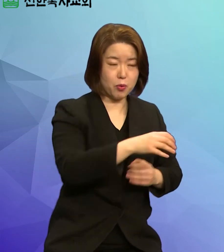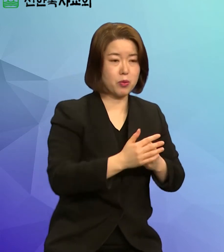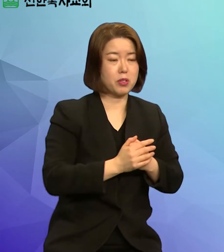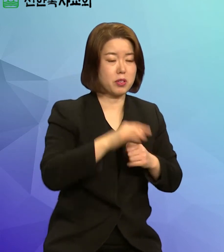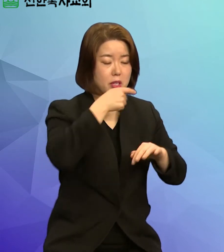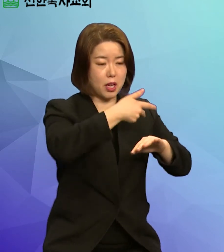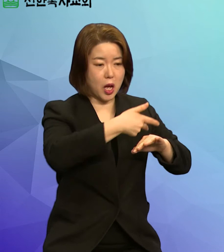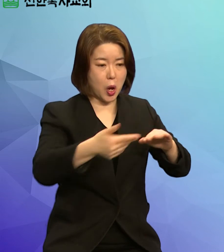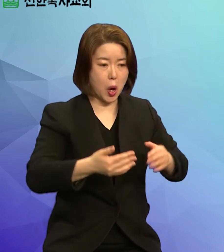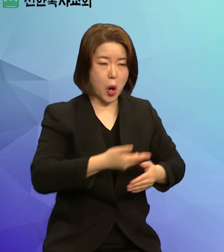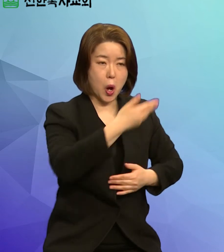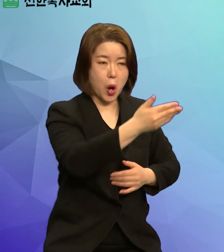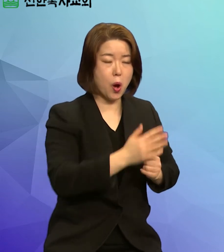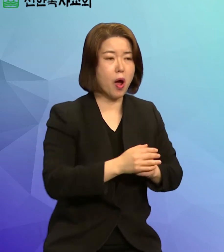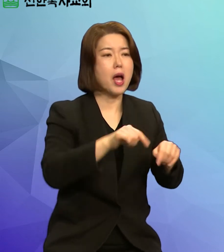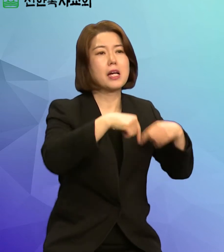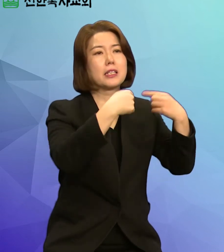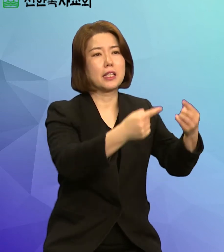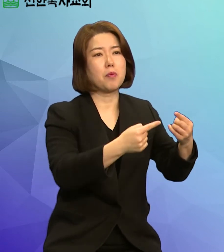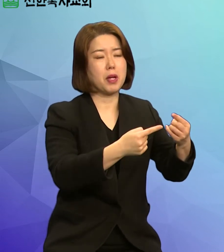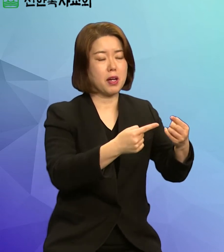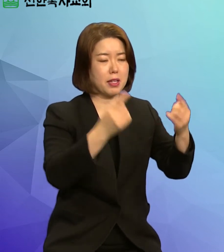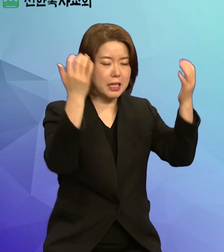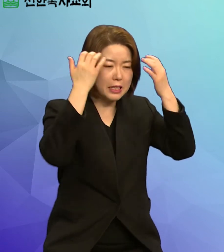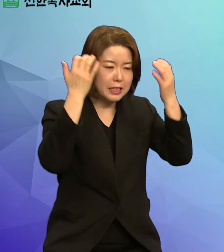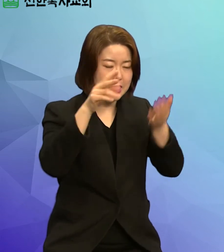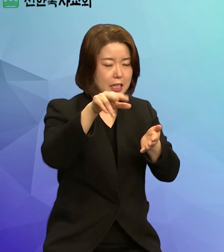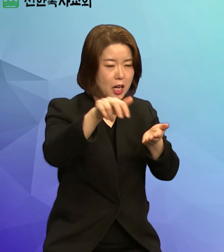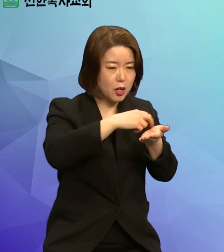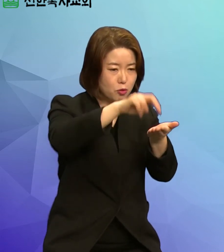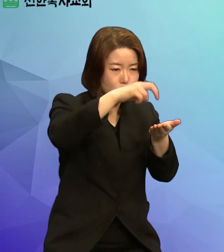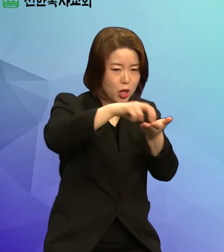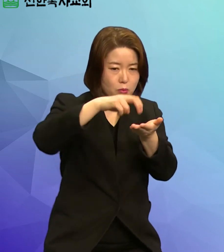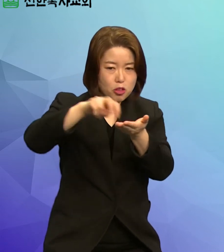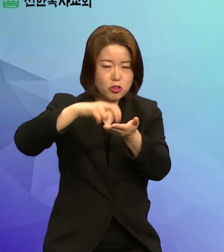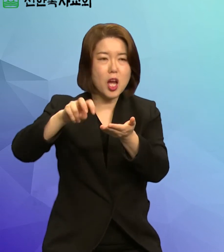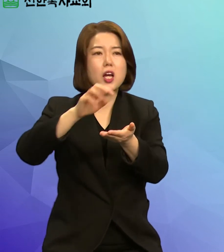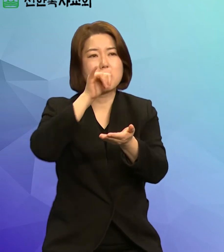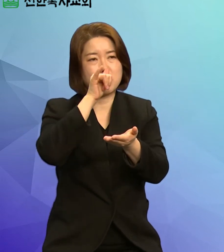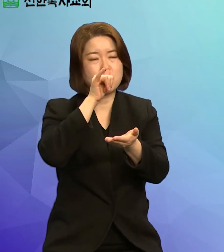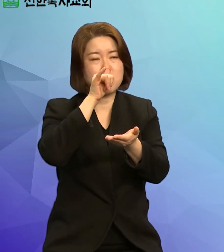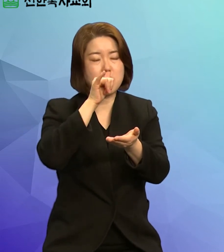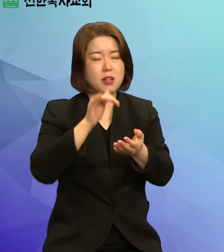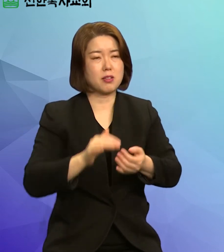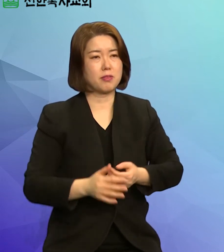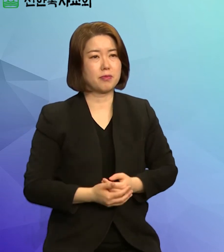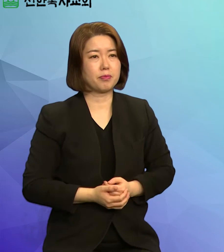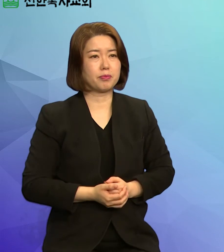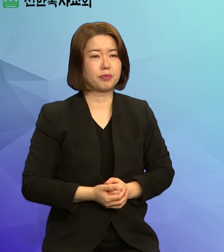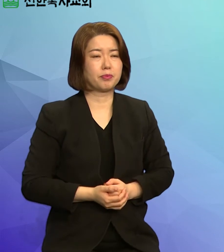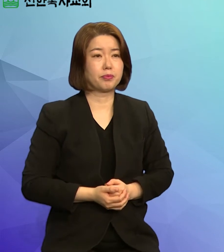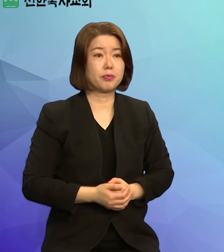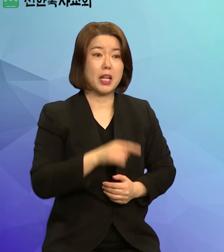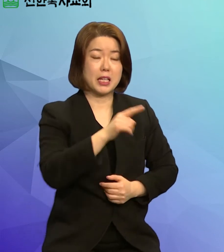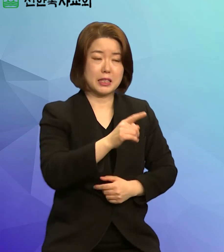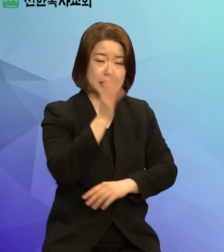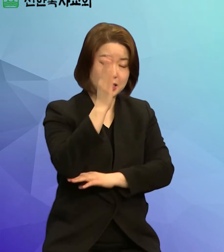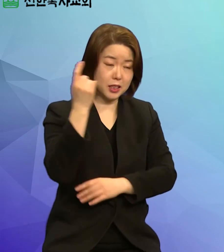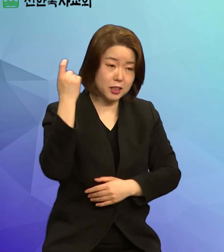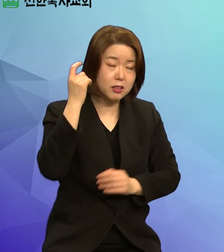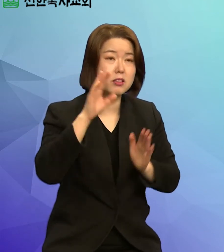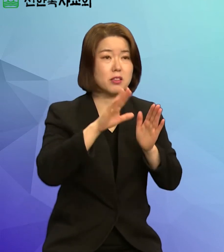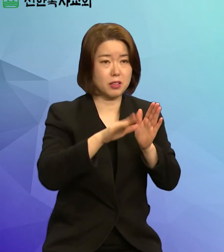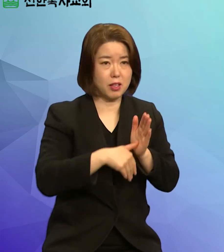참여 요청 재난 문자를 보내고 있는 실정이라는 것입니다. 그 이야기를 들을